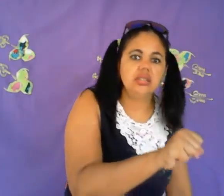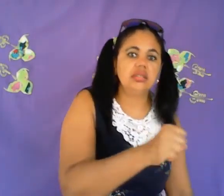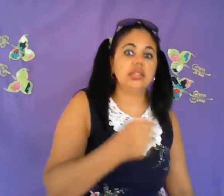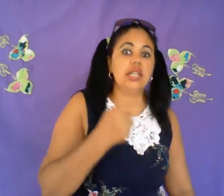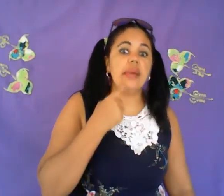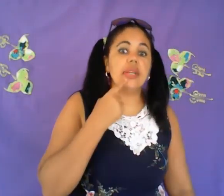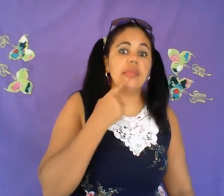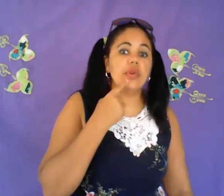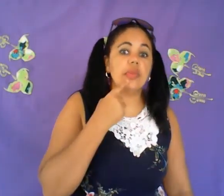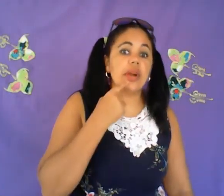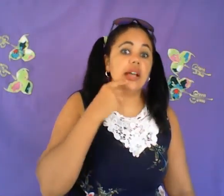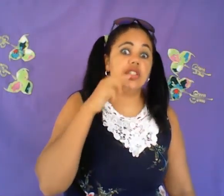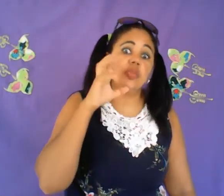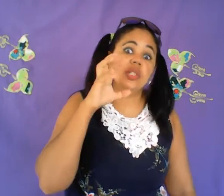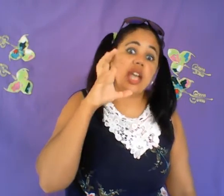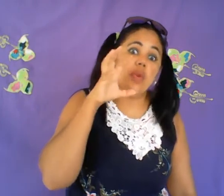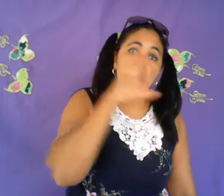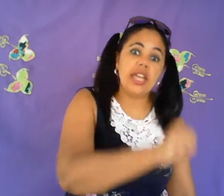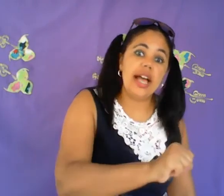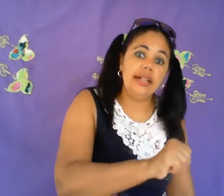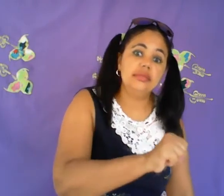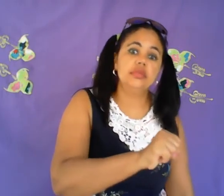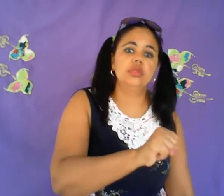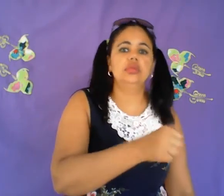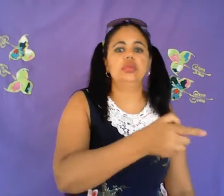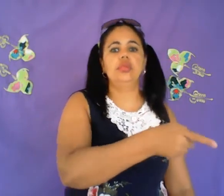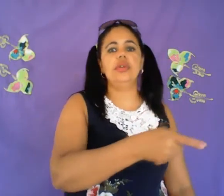Abri a boca pra, tipo assim, abocanhar. Comeu ele.